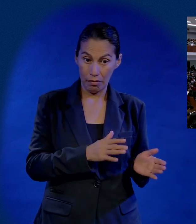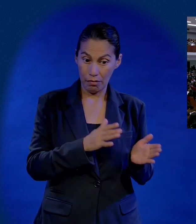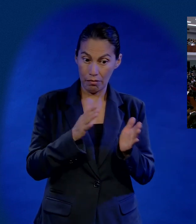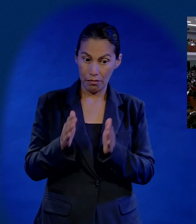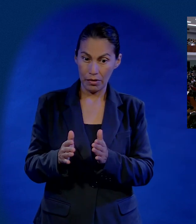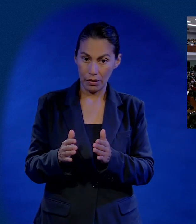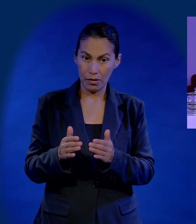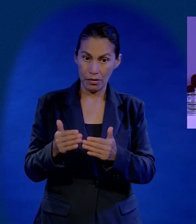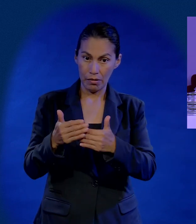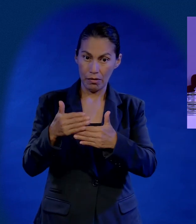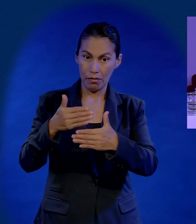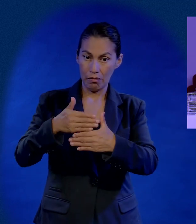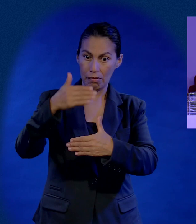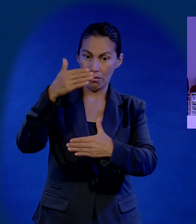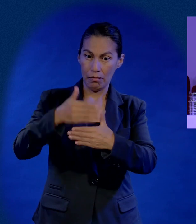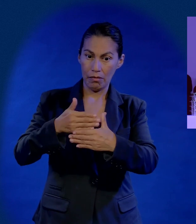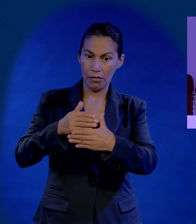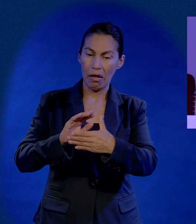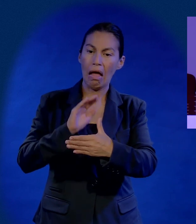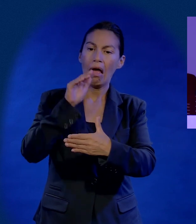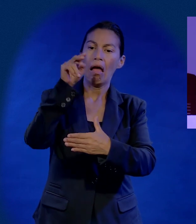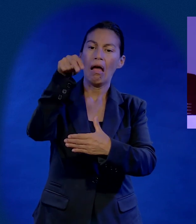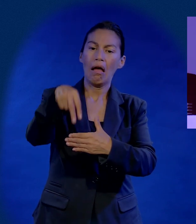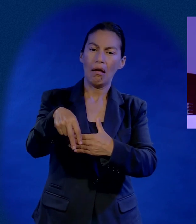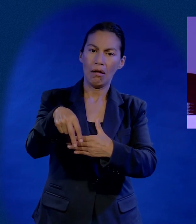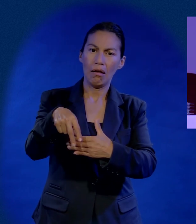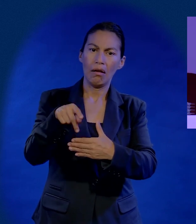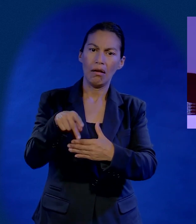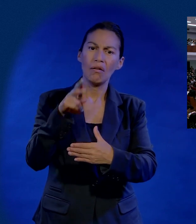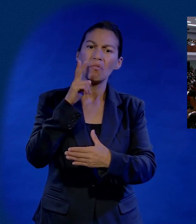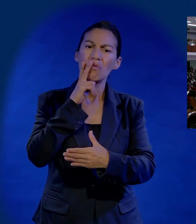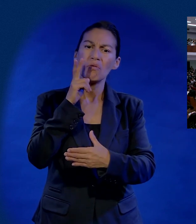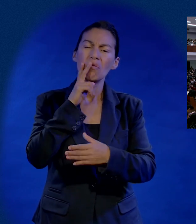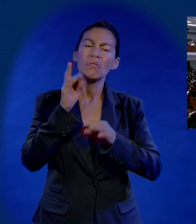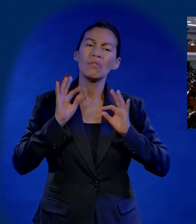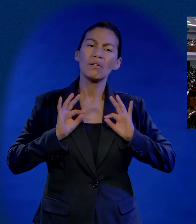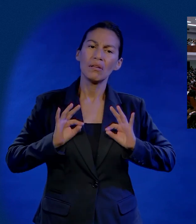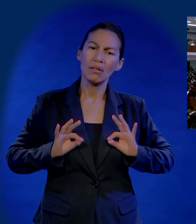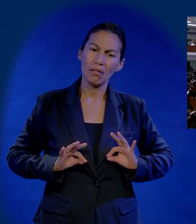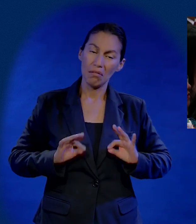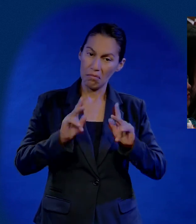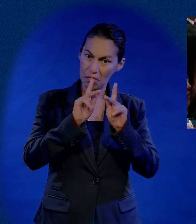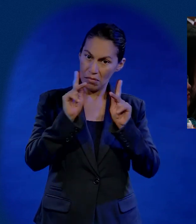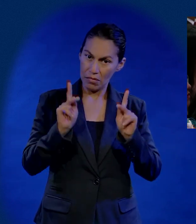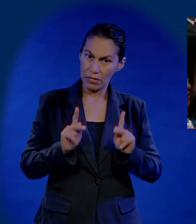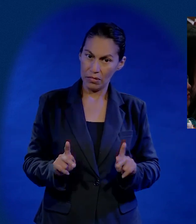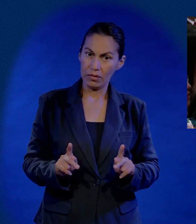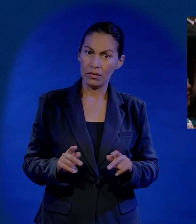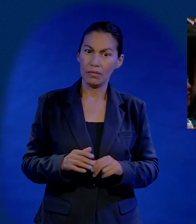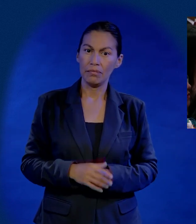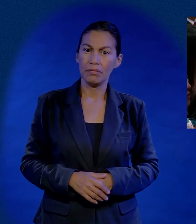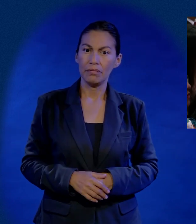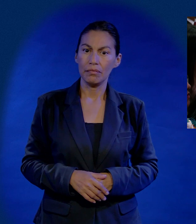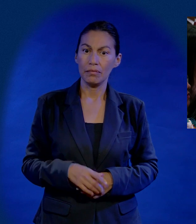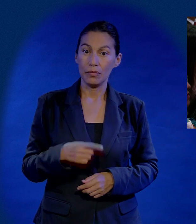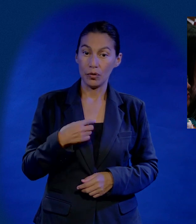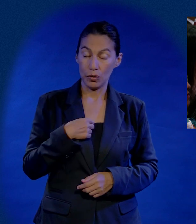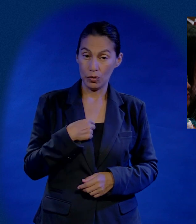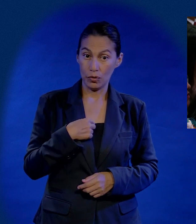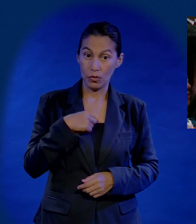el Rizo dice, miren, este es el plan. Nos brincamos la barda y allá sin que nadie nos moleste, fumamos el cigarro de la